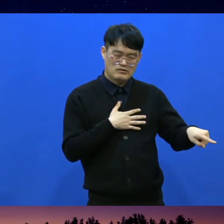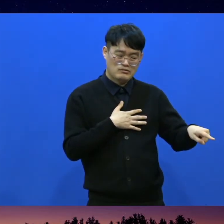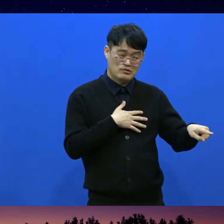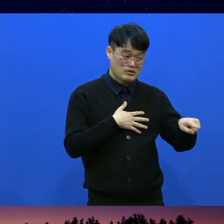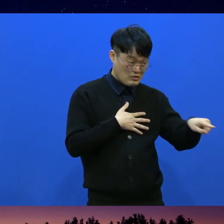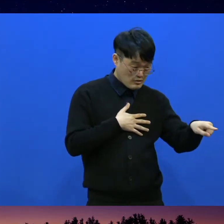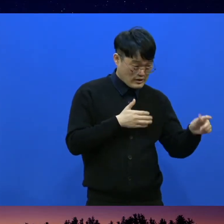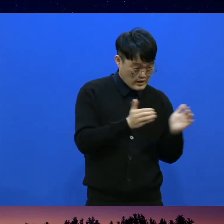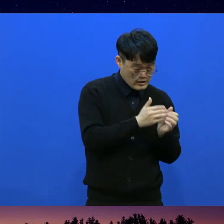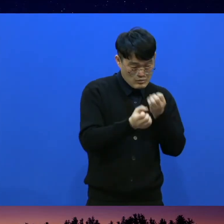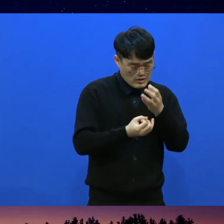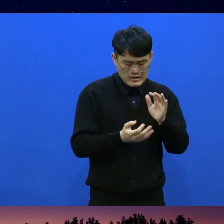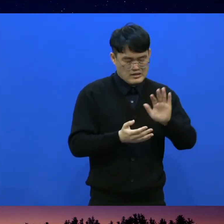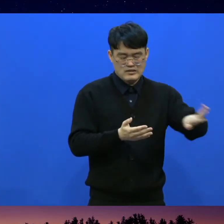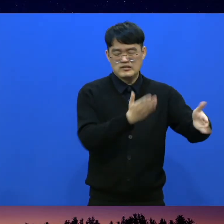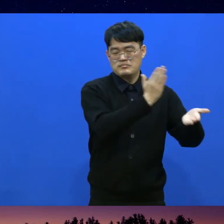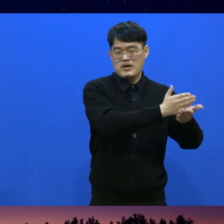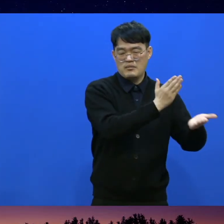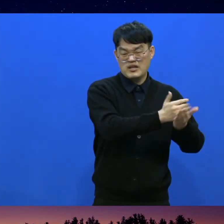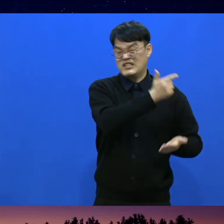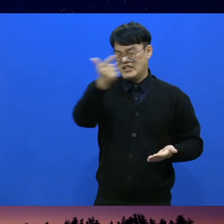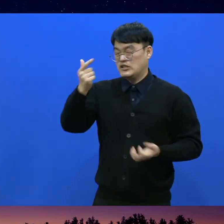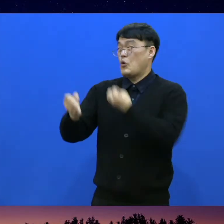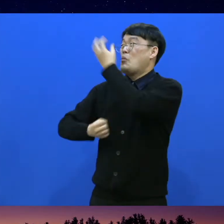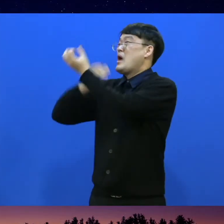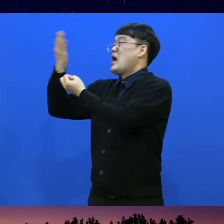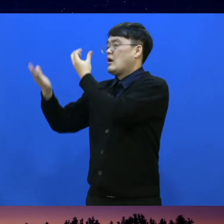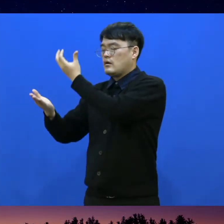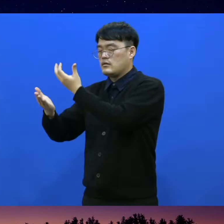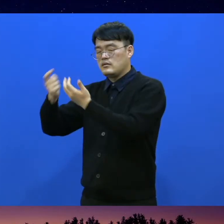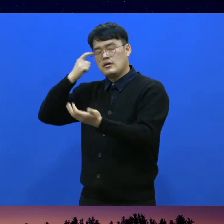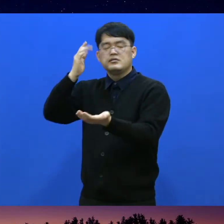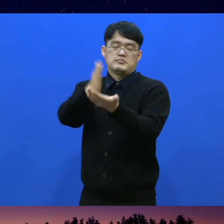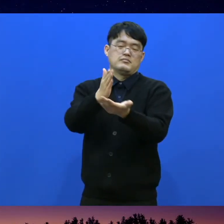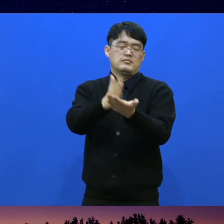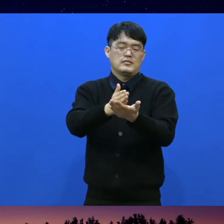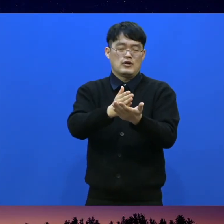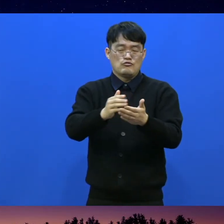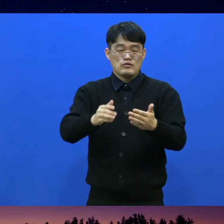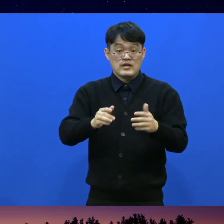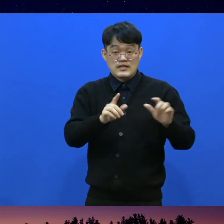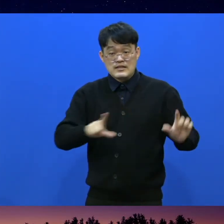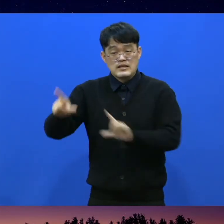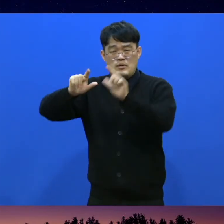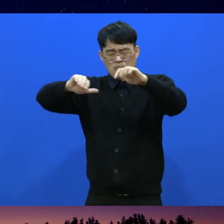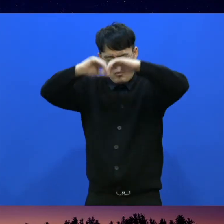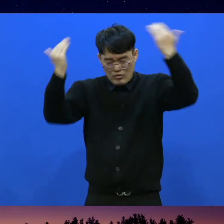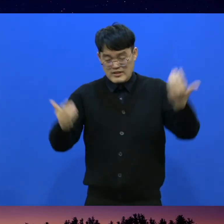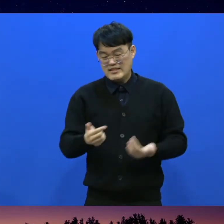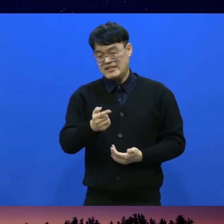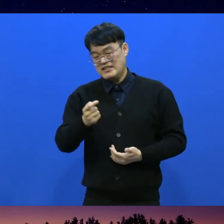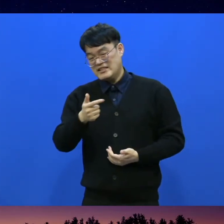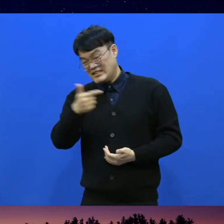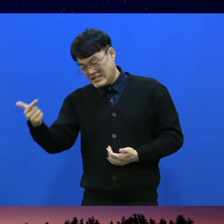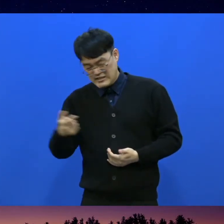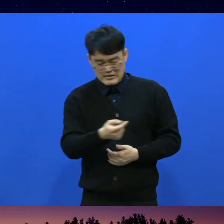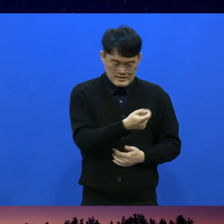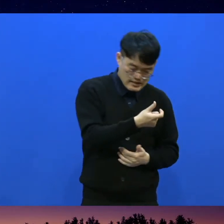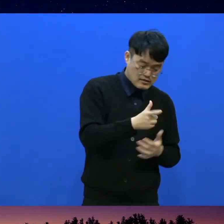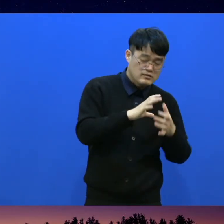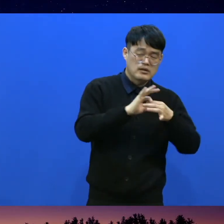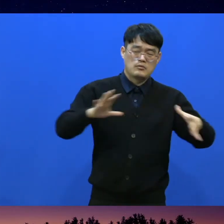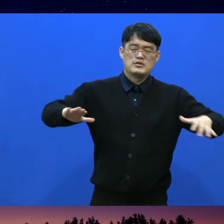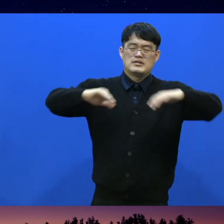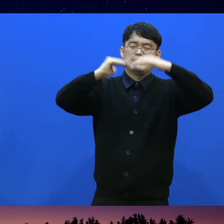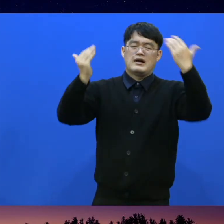삶의 모든 것들을 하나님 앞에 가지고 나아가셔야 돼요. 일상의 모든 것을 하나님께 아뢰을 수 있어야 된다는 거예요.